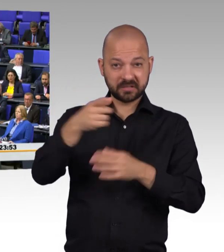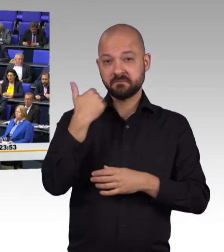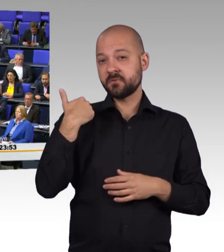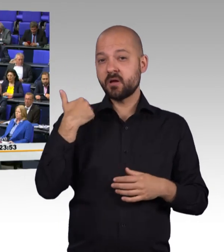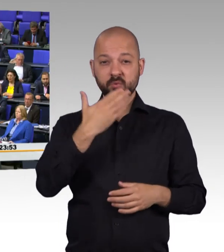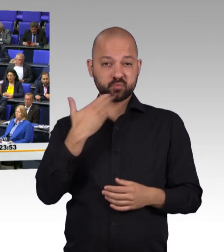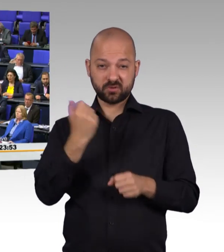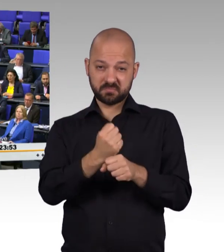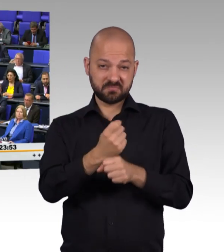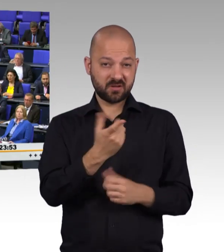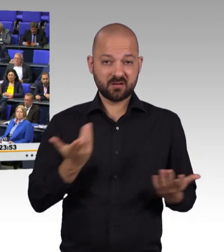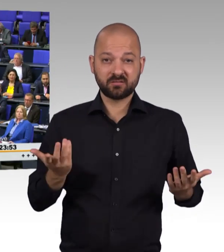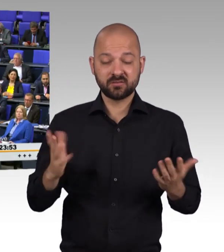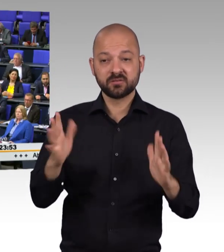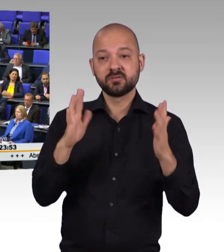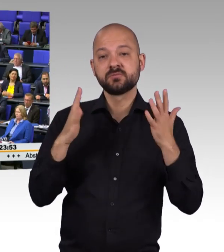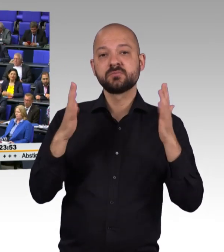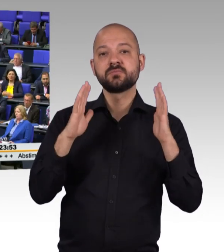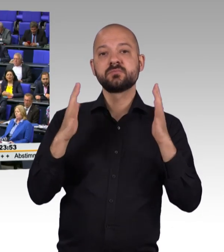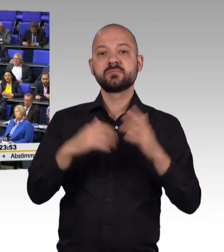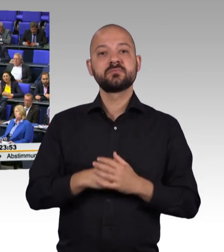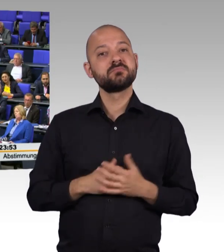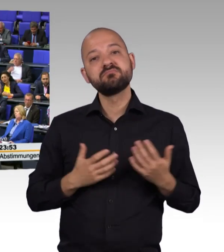Nein, nein, Herr Oellers, das ist die Wahrheit. Das muss ich einfach mal gefallen lassen.